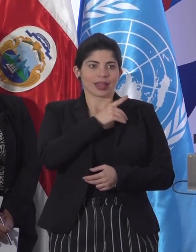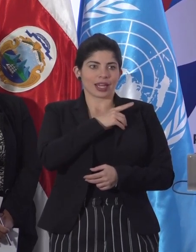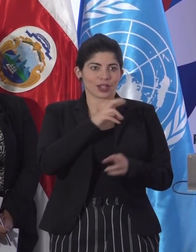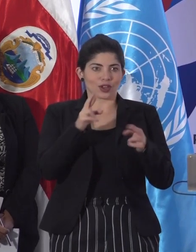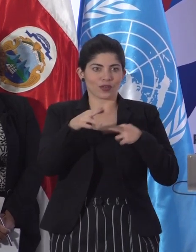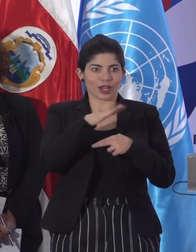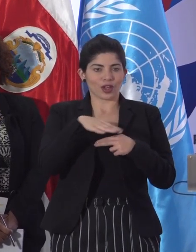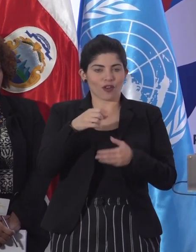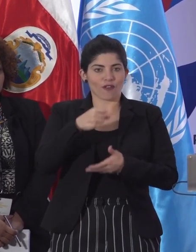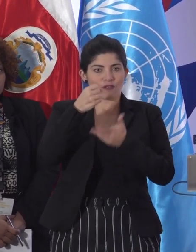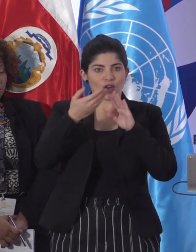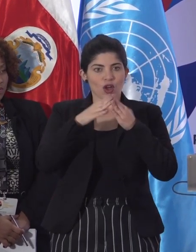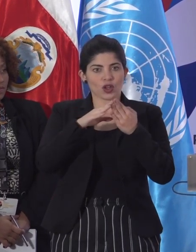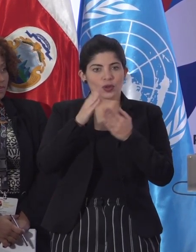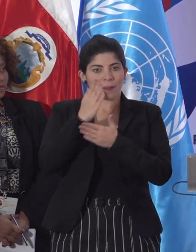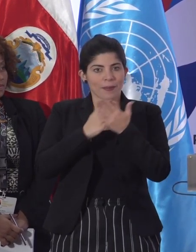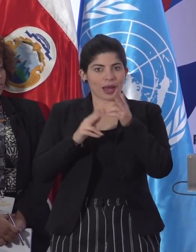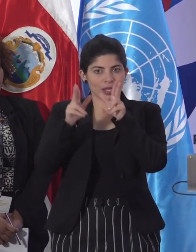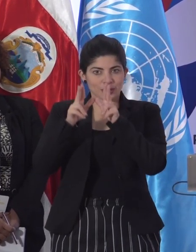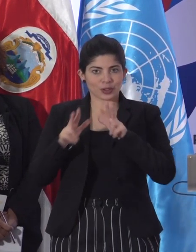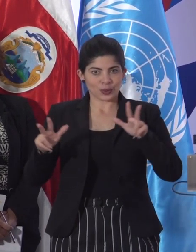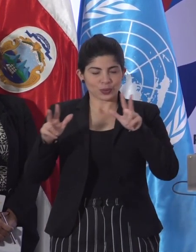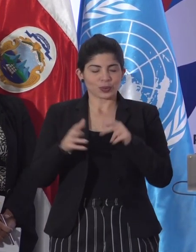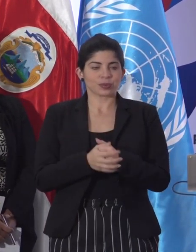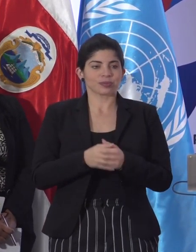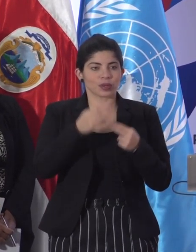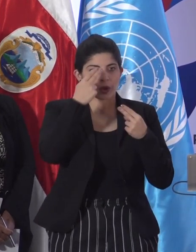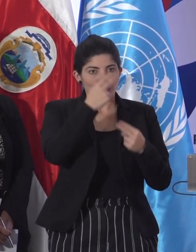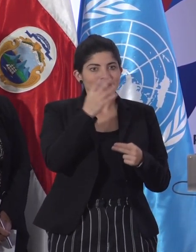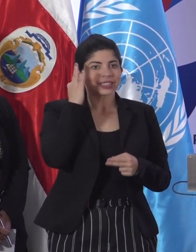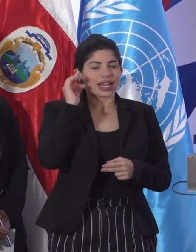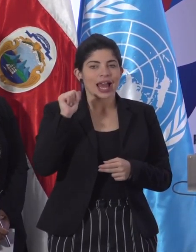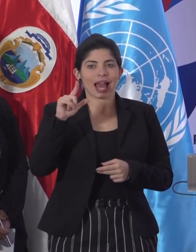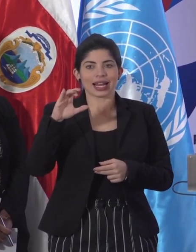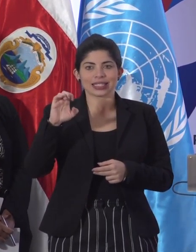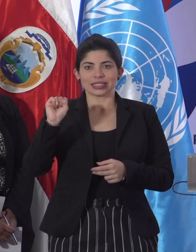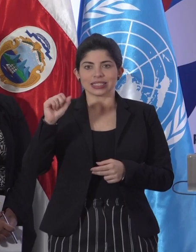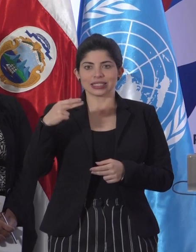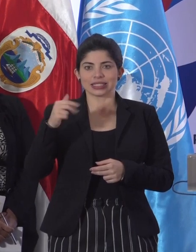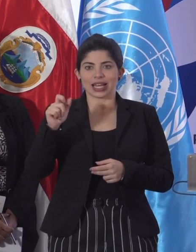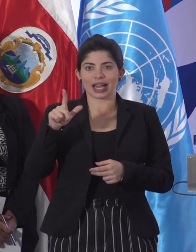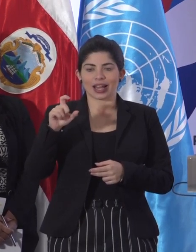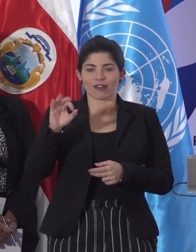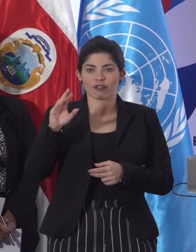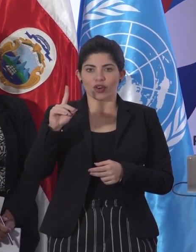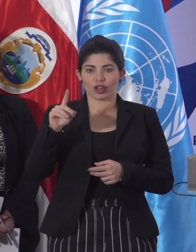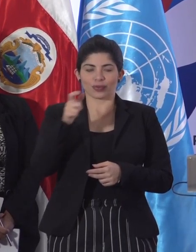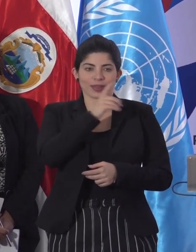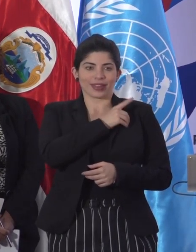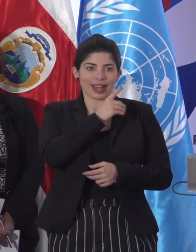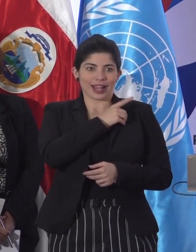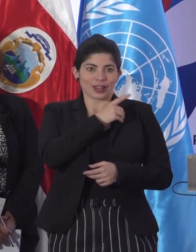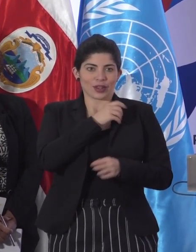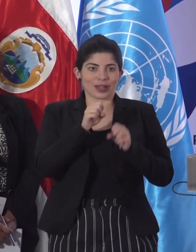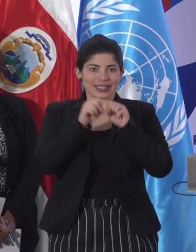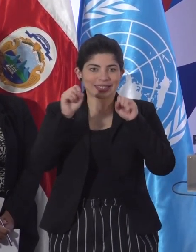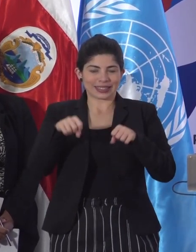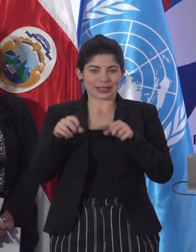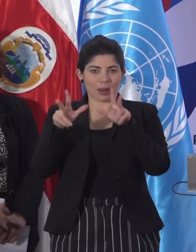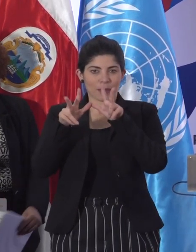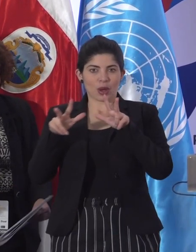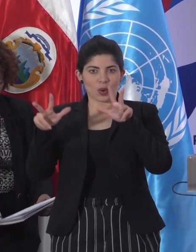Fondo de Población de las Naciones Unidas. Honorable señora Alice Chackenford, directora residente del Sistema de las Naciones